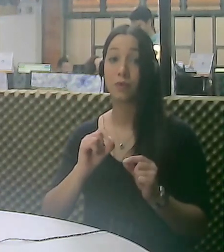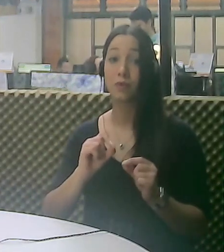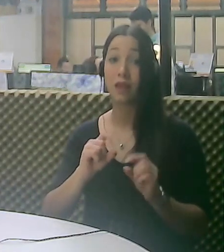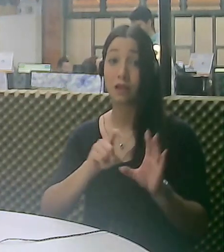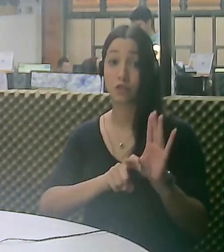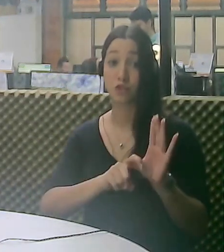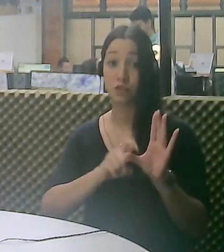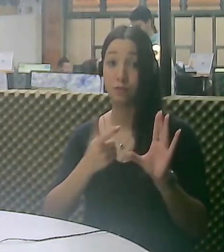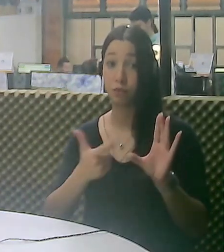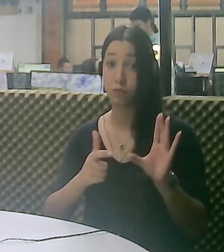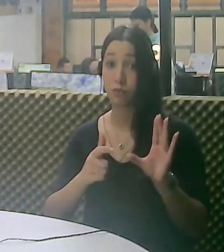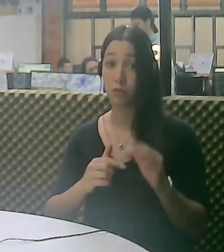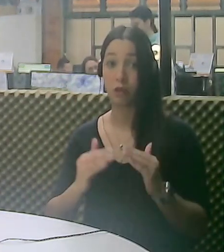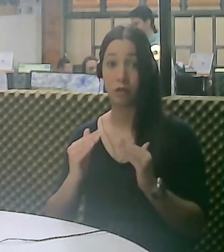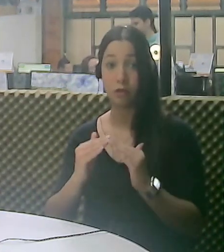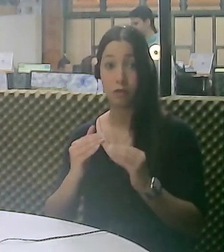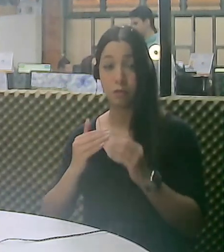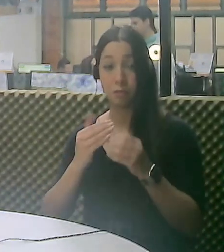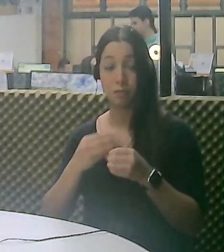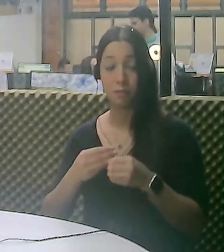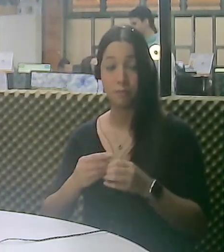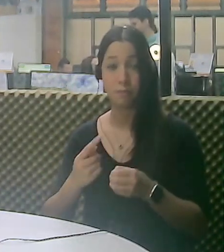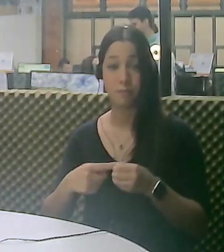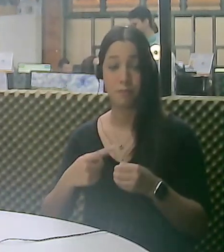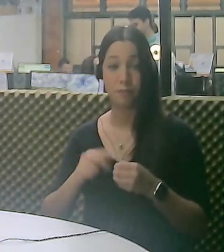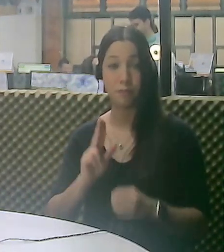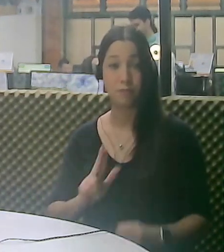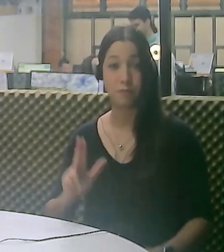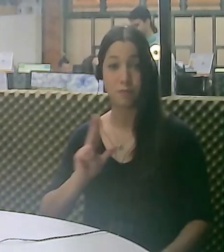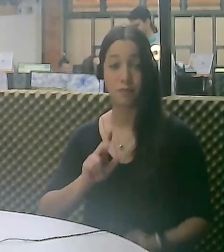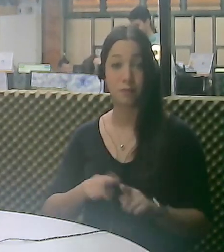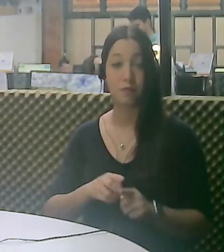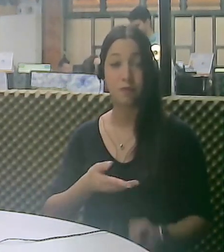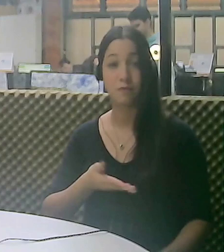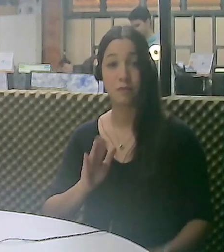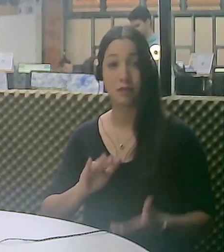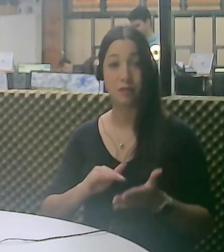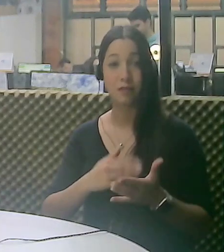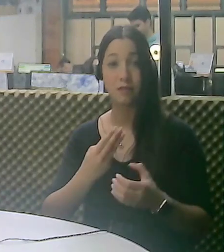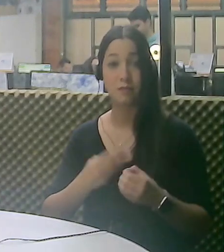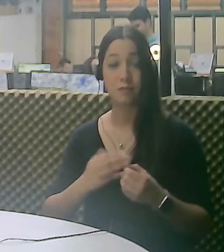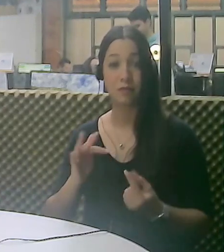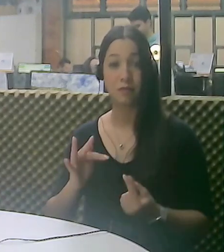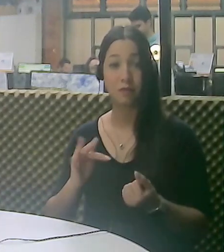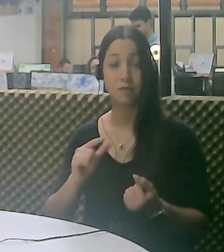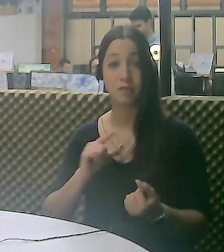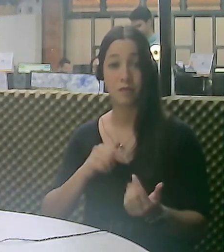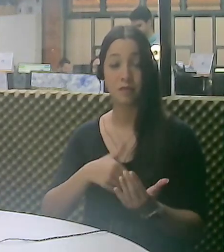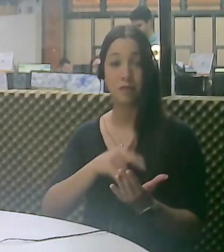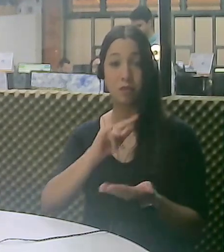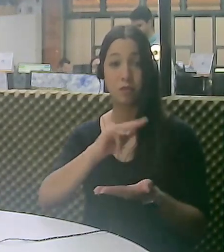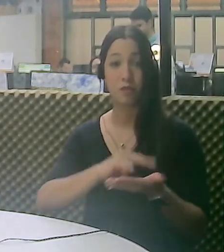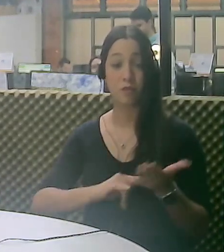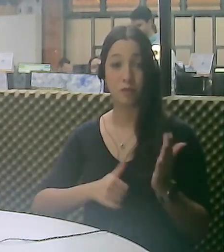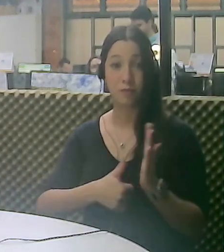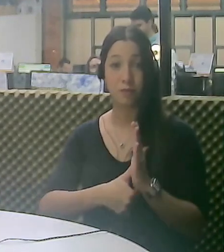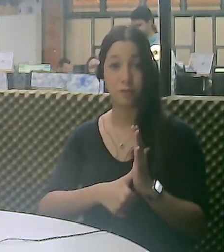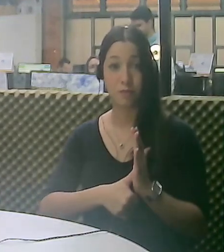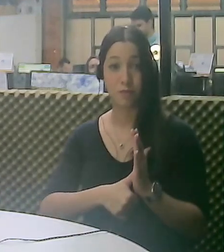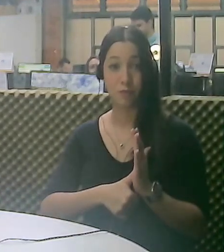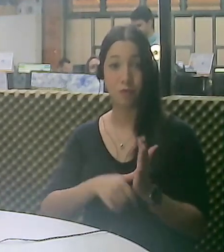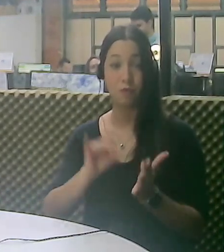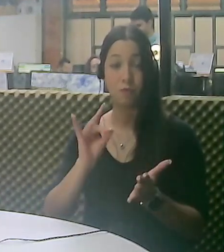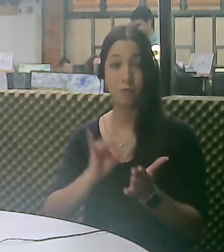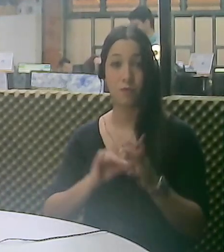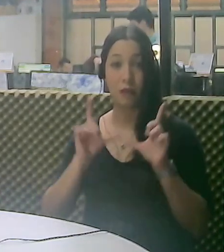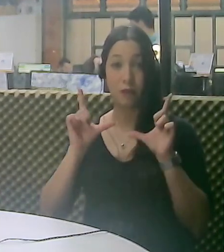adimplente, seja domiciliado no município e compareça à Secretaria Municipal de Finanças, munido de documento de identificação